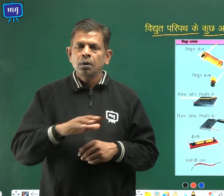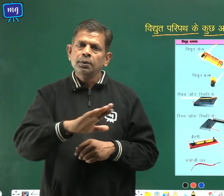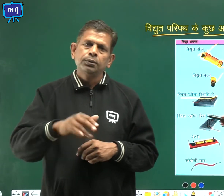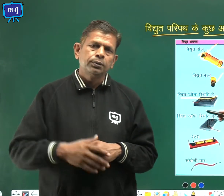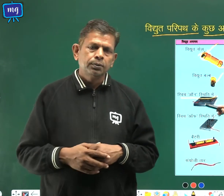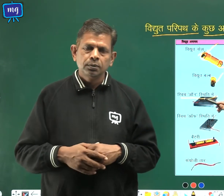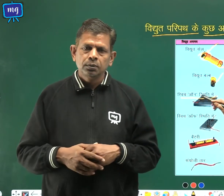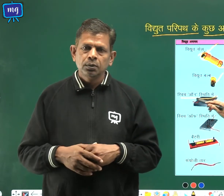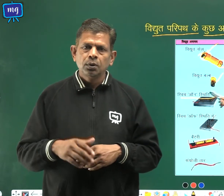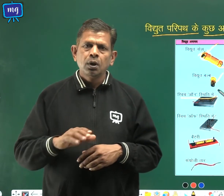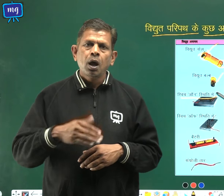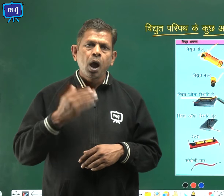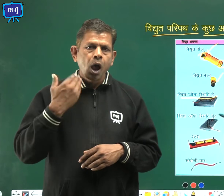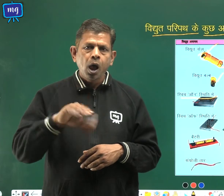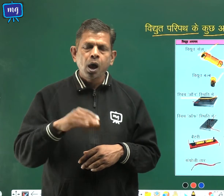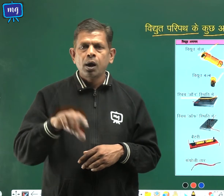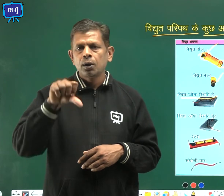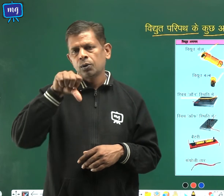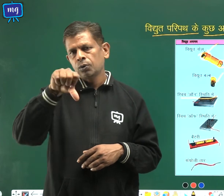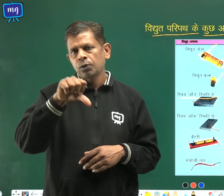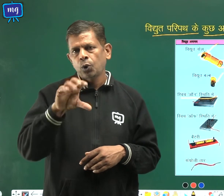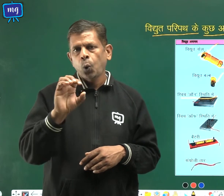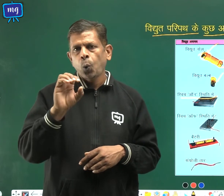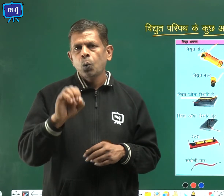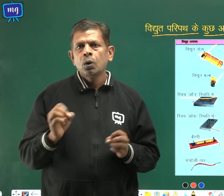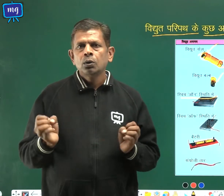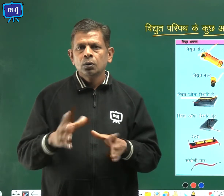बच्चों, जब स्विच ऑन स्थिति में होगा